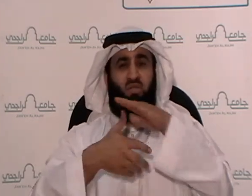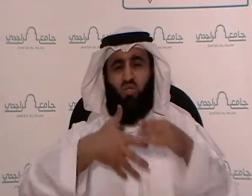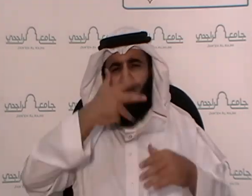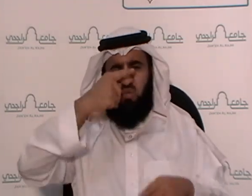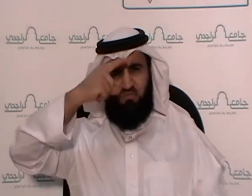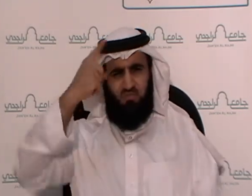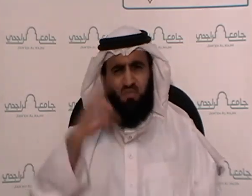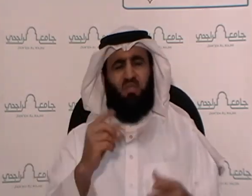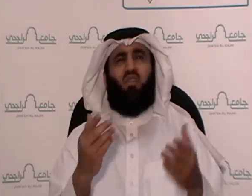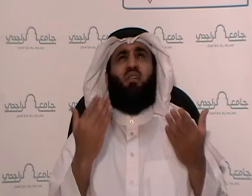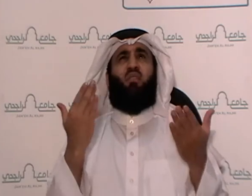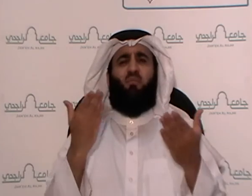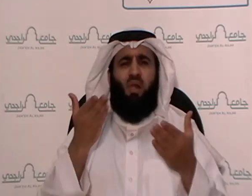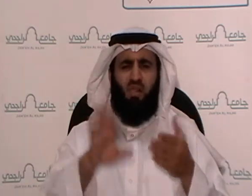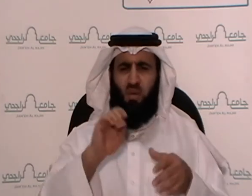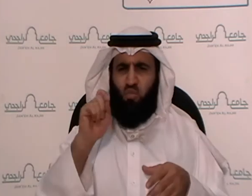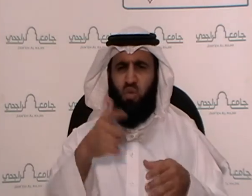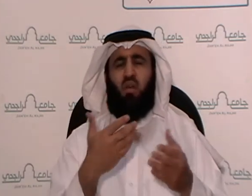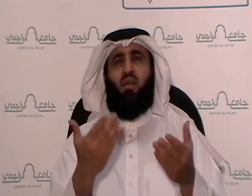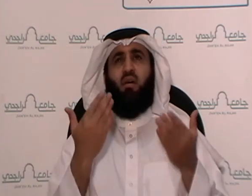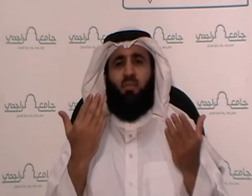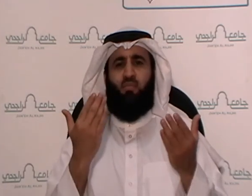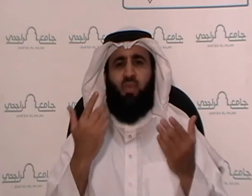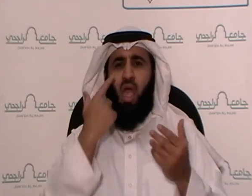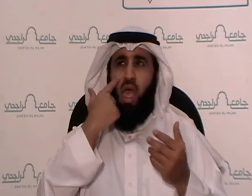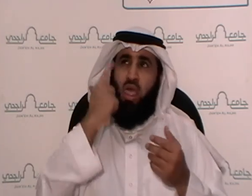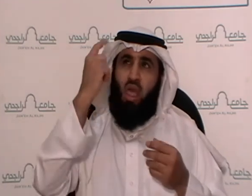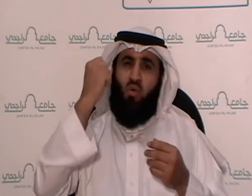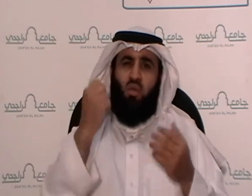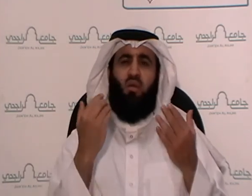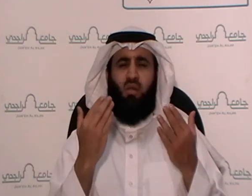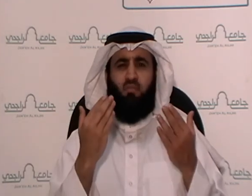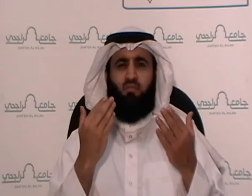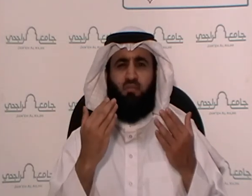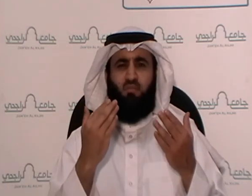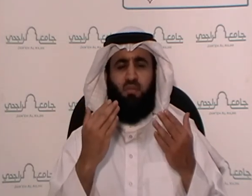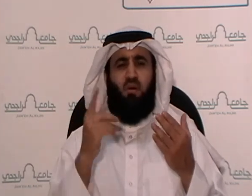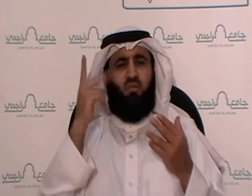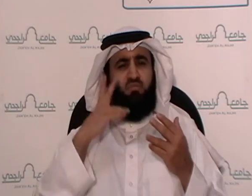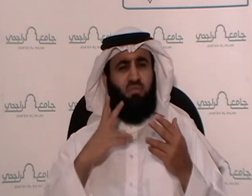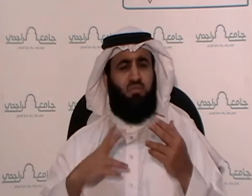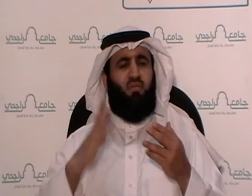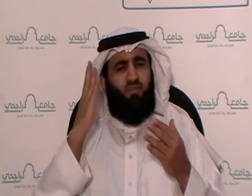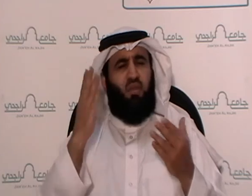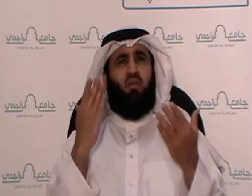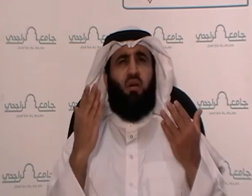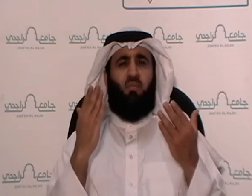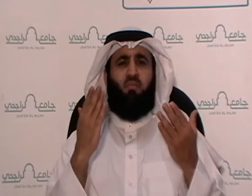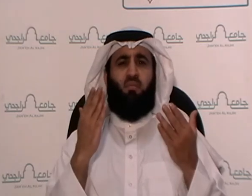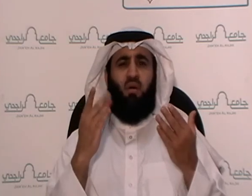طاغية سوريا. اللهم يا حي يا قيوم، يا ذا الجلال والإكرام، يا من عز وارتفع، يا